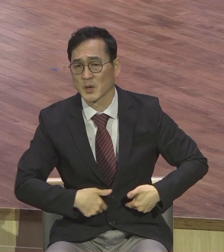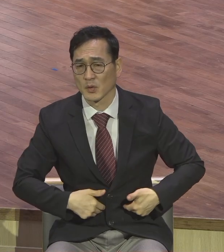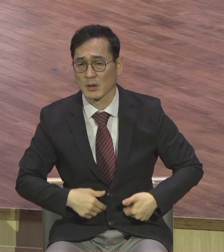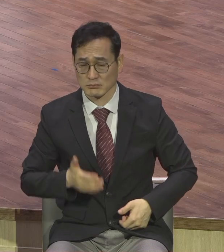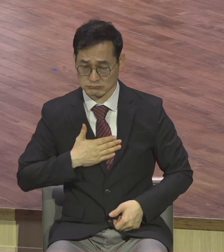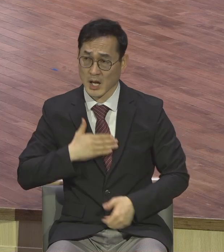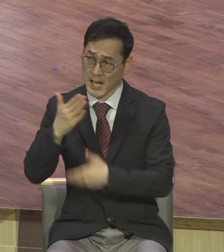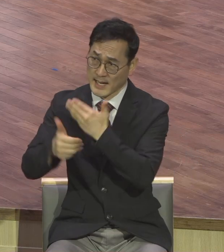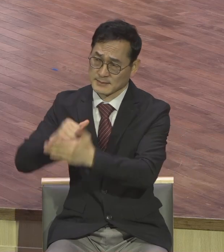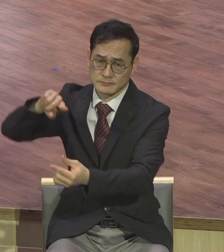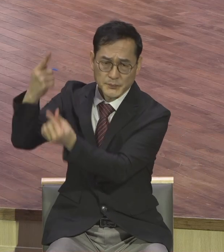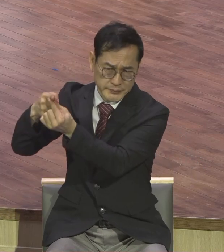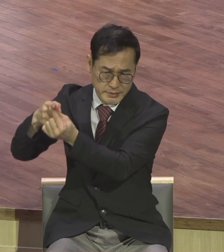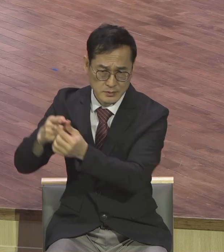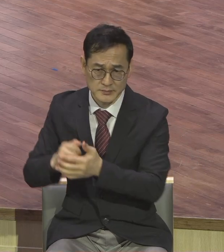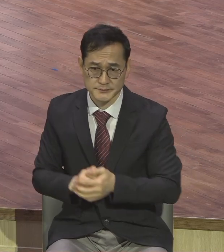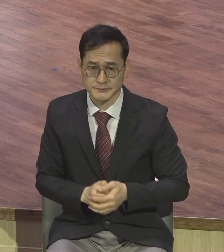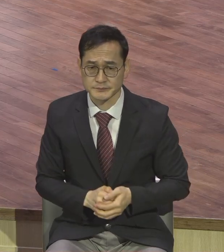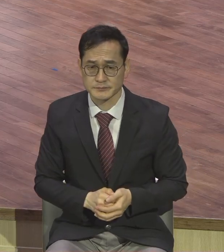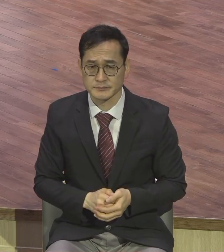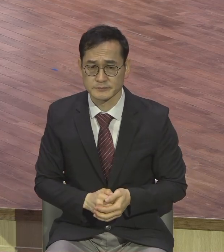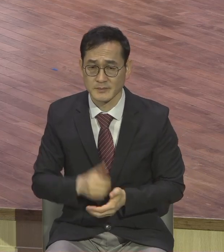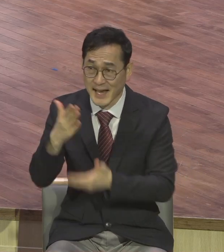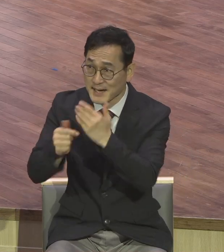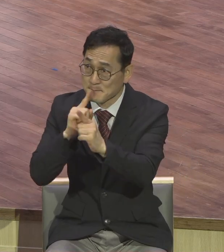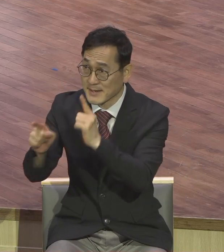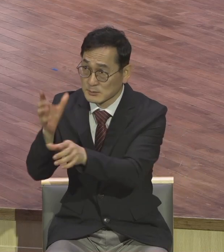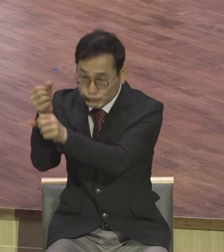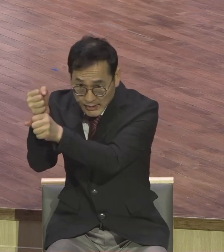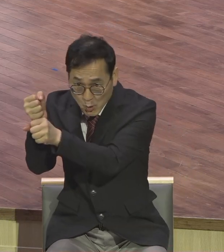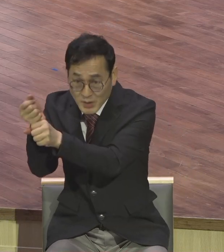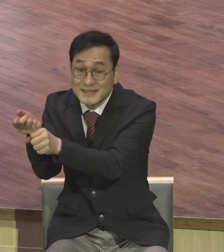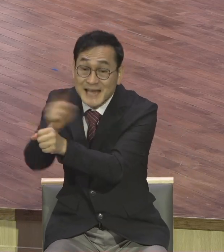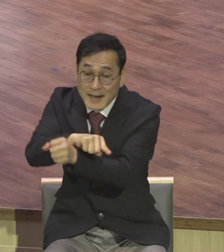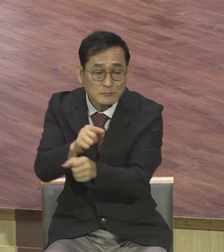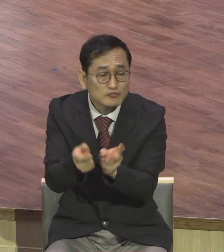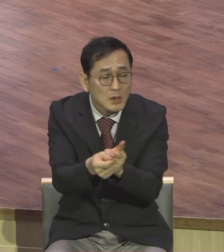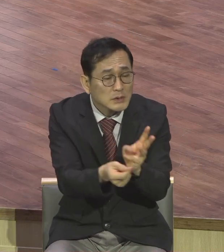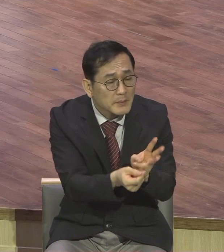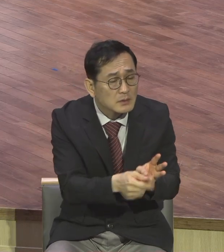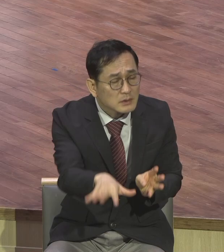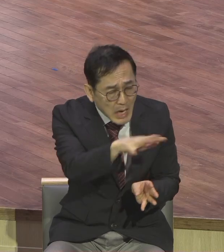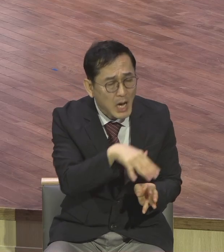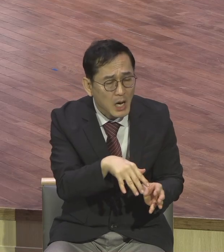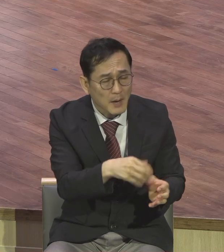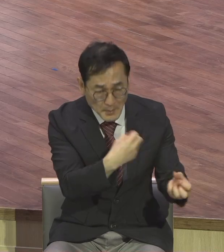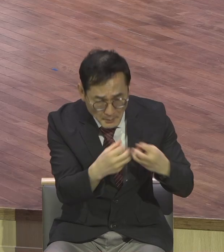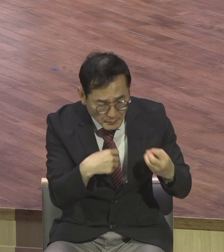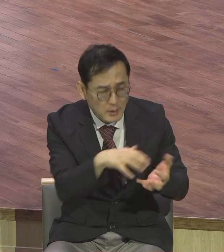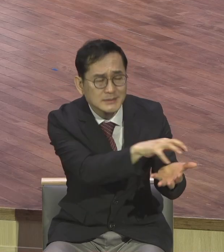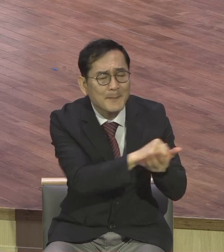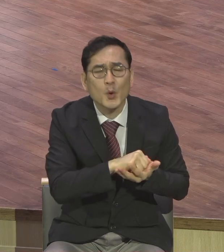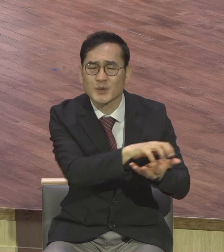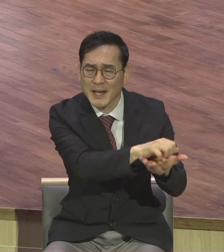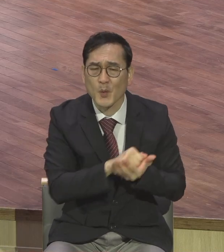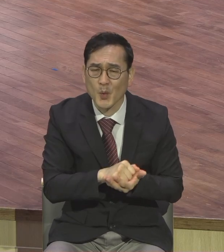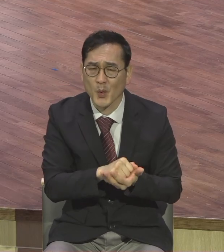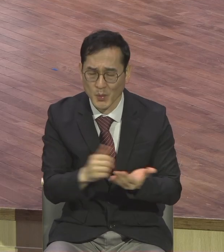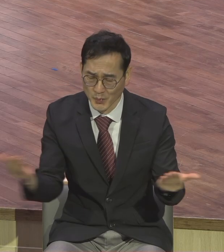첫째가 하나님 맞습니까? 하나님 말씀 잡고 그 다음에 나머지 다 참고하는 거예요. 참고 다